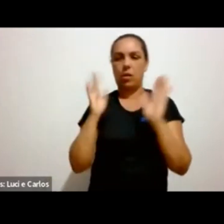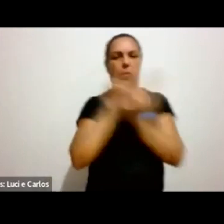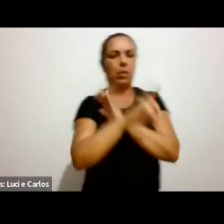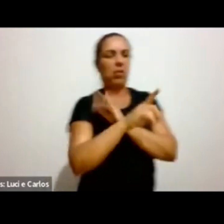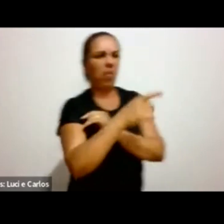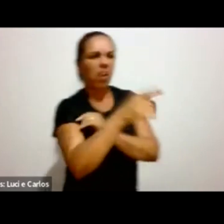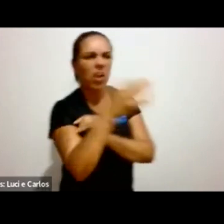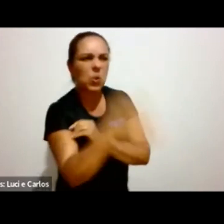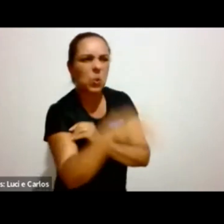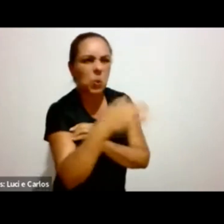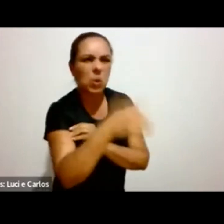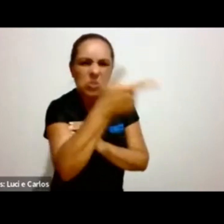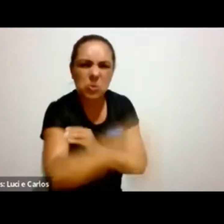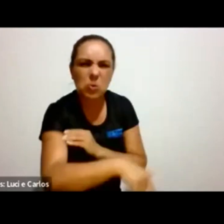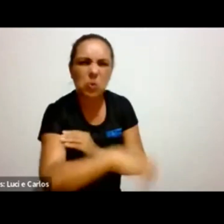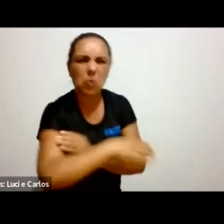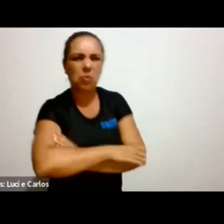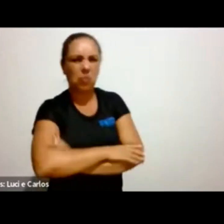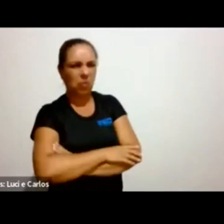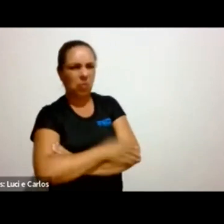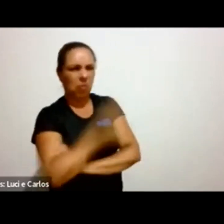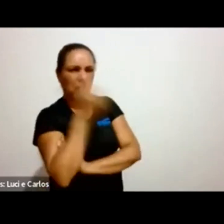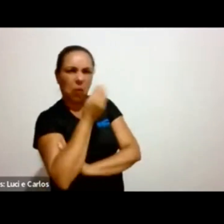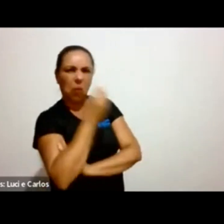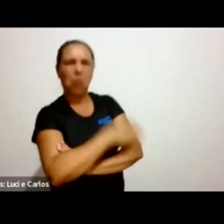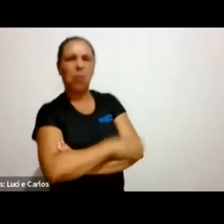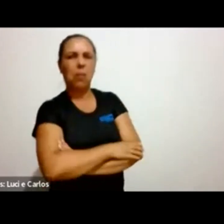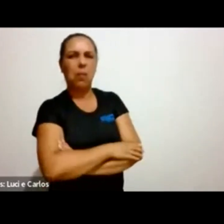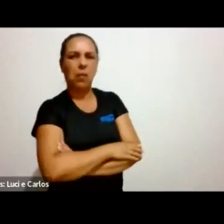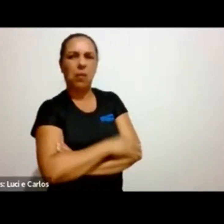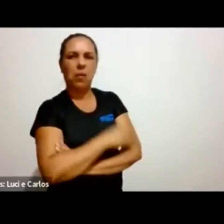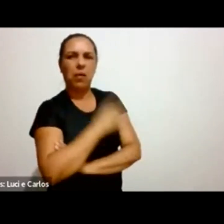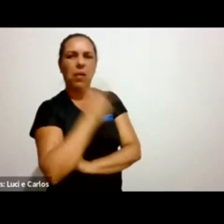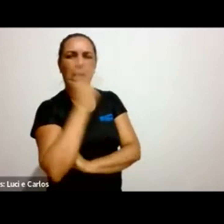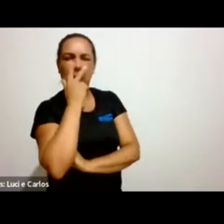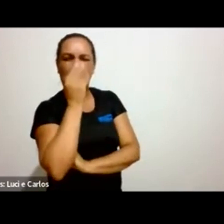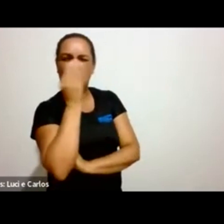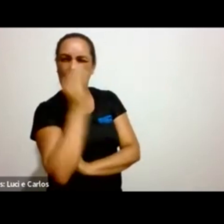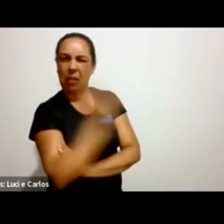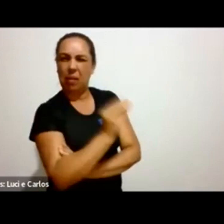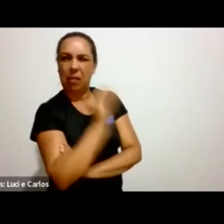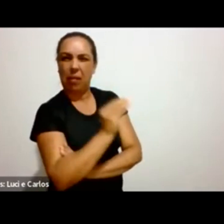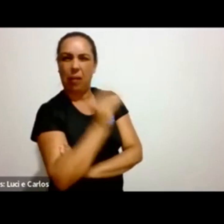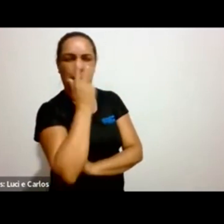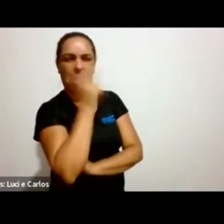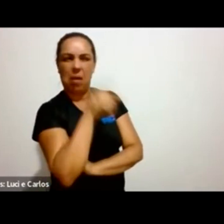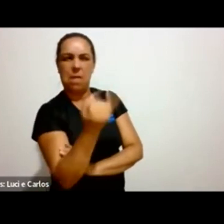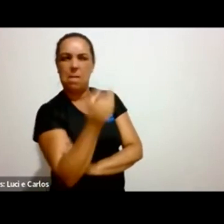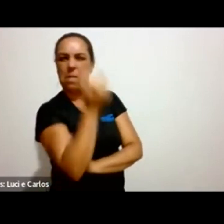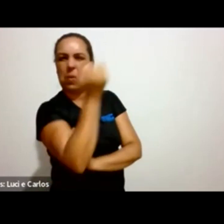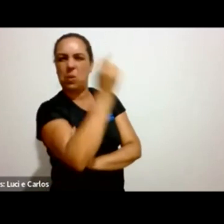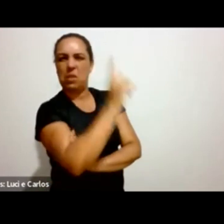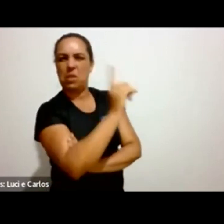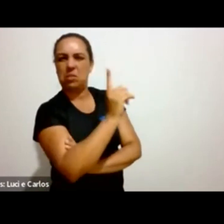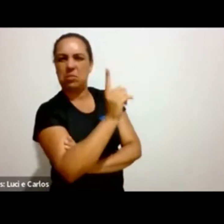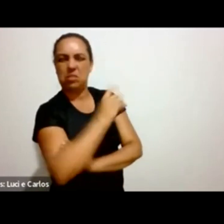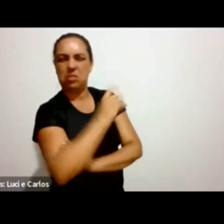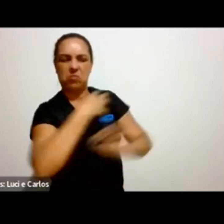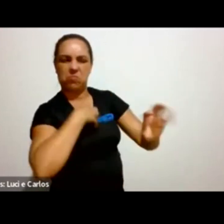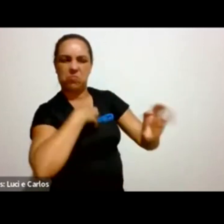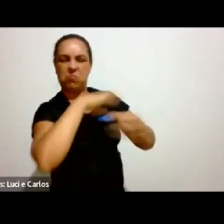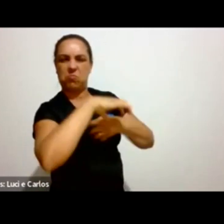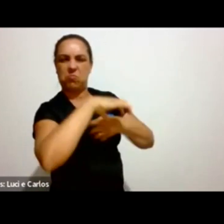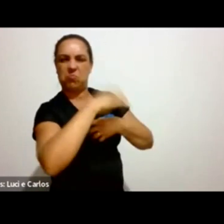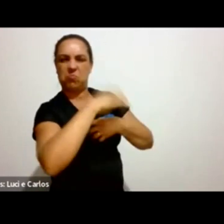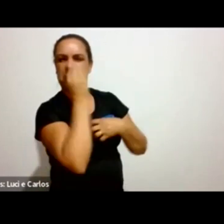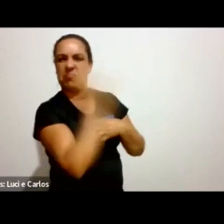tanta dor assim. Dói isso, né? Dói. Então é bom que nós que vivemos à volta,